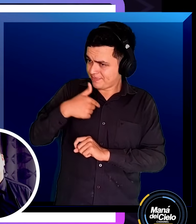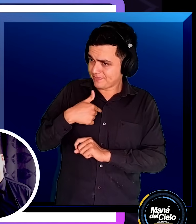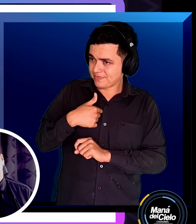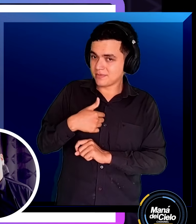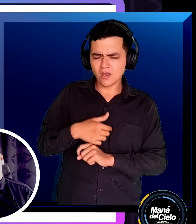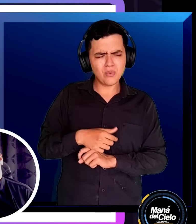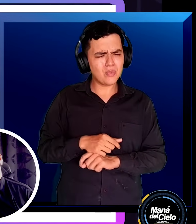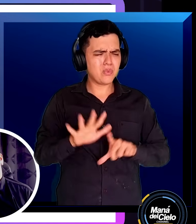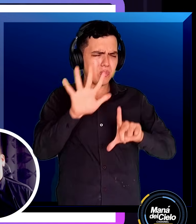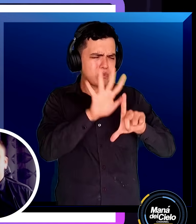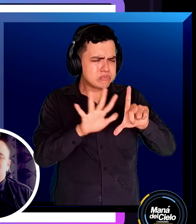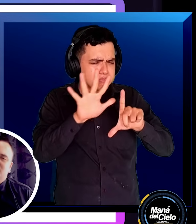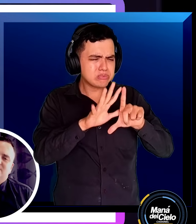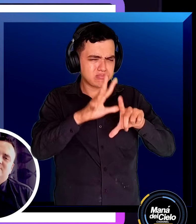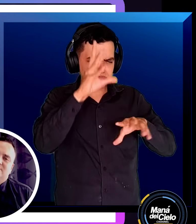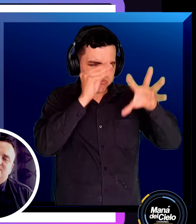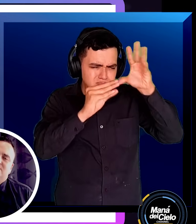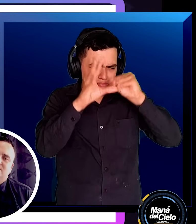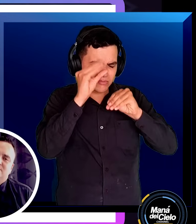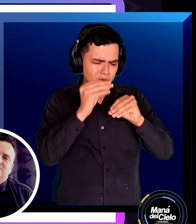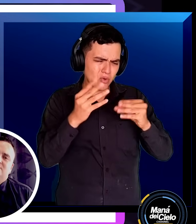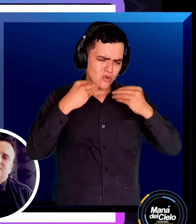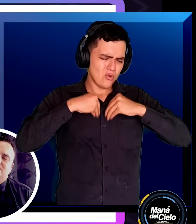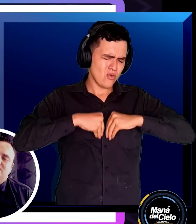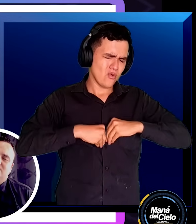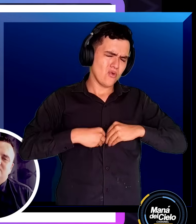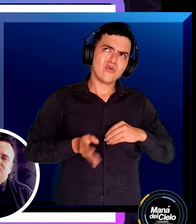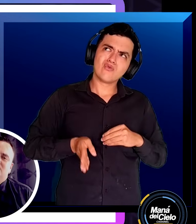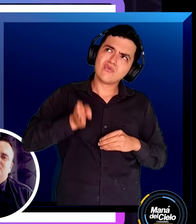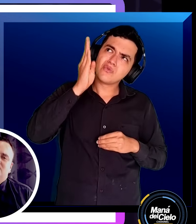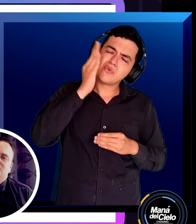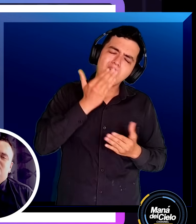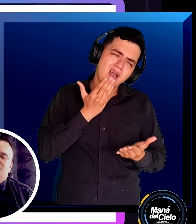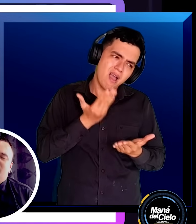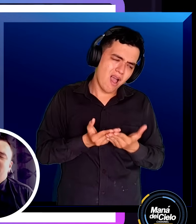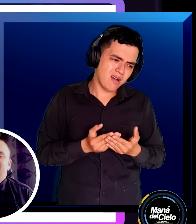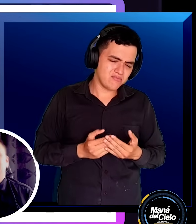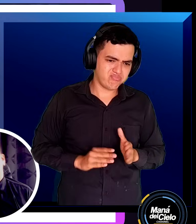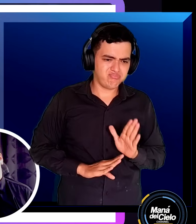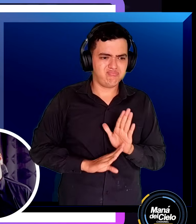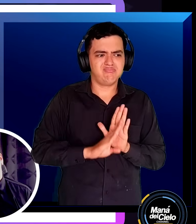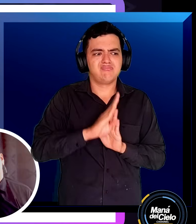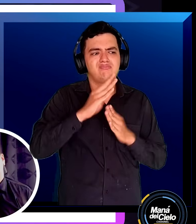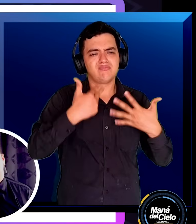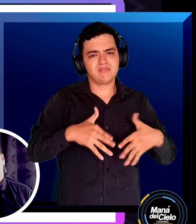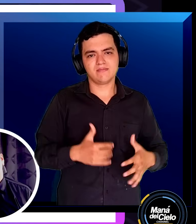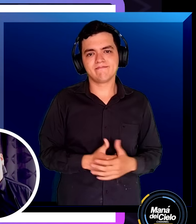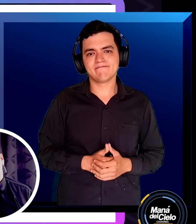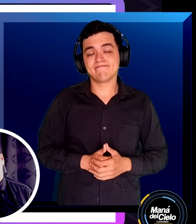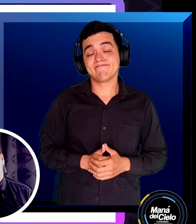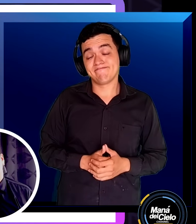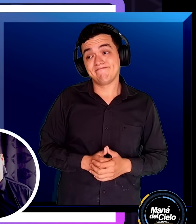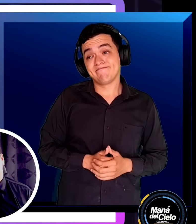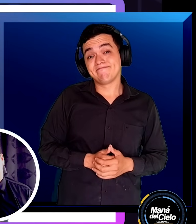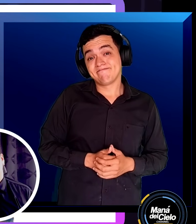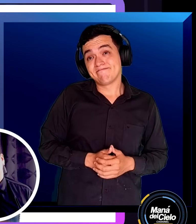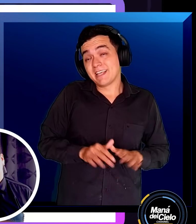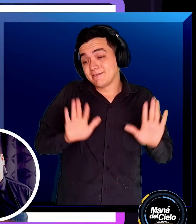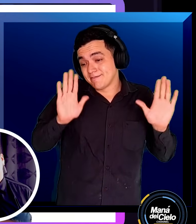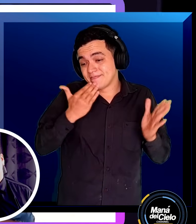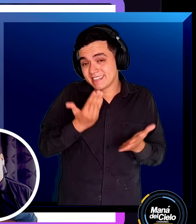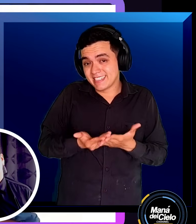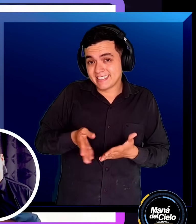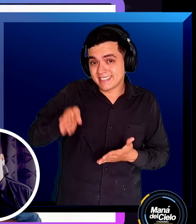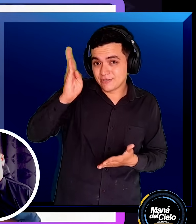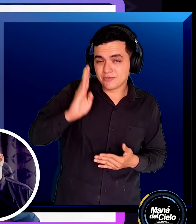desbaratarse, entonces organizamos una cita vía Zoom, esa pareja, mi esposo y yo, para ministrarles